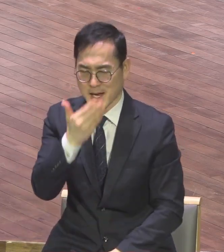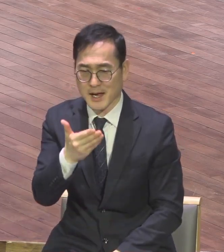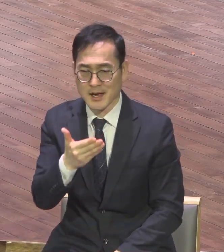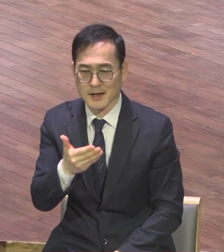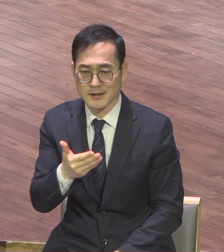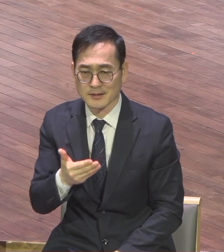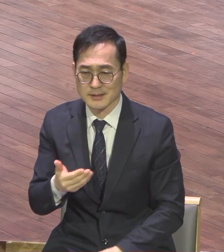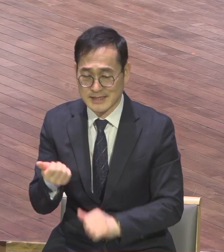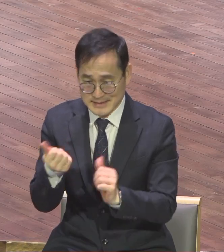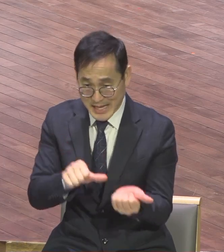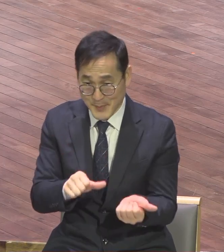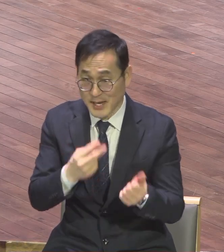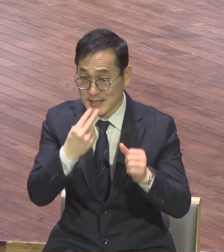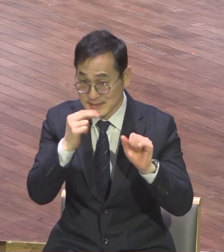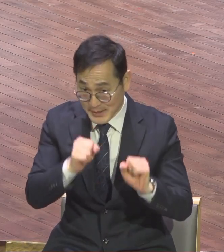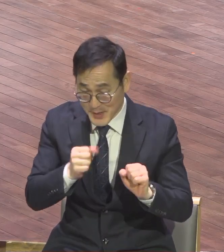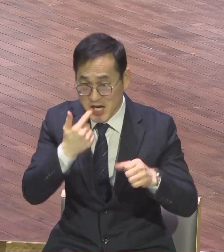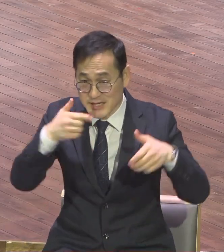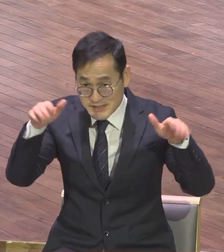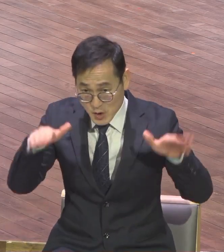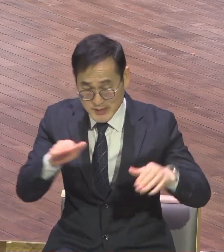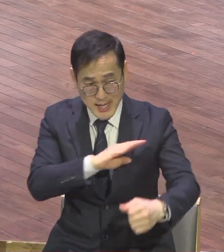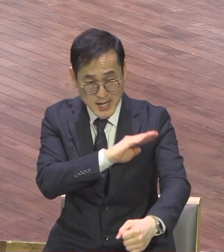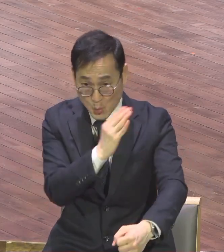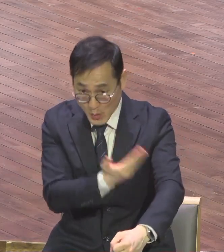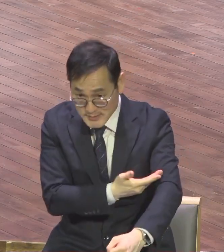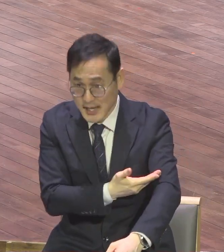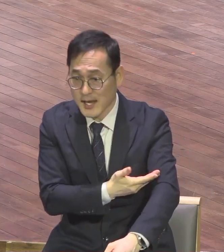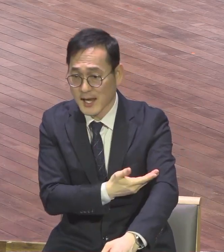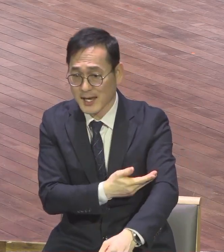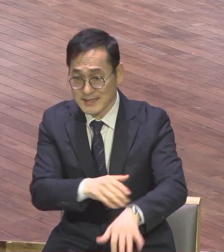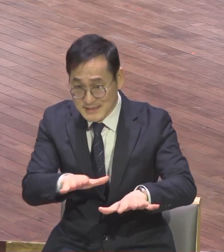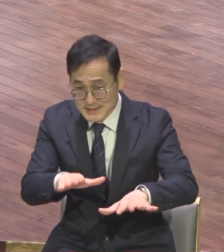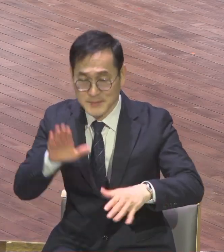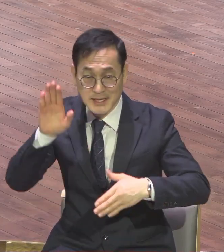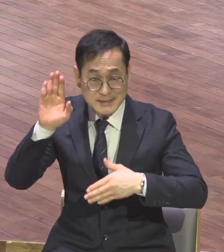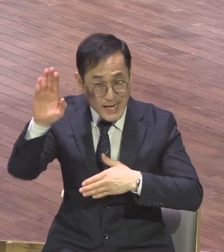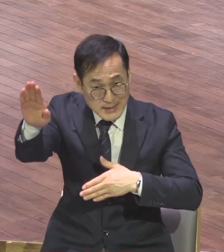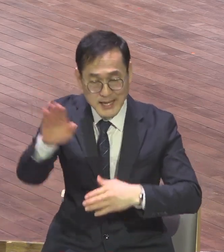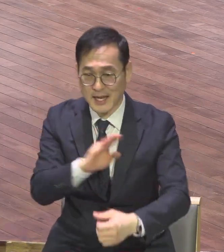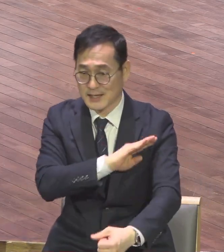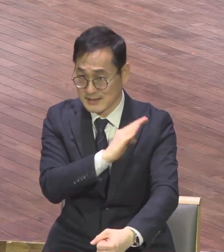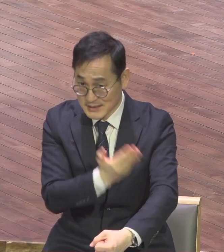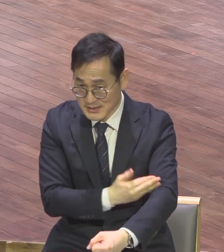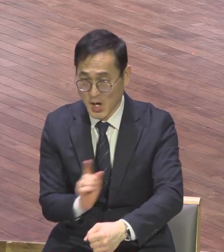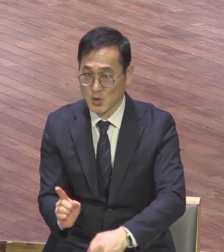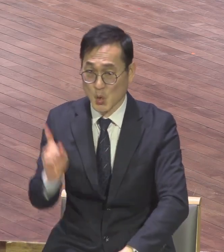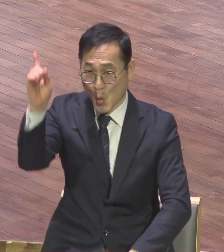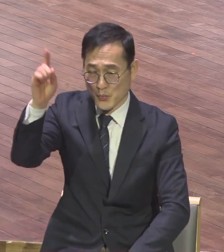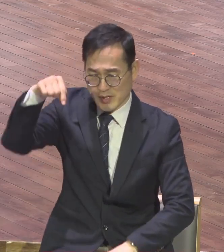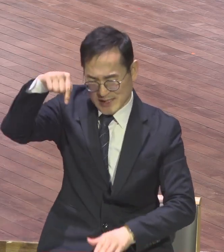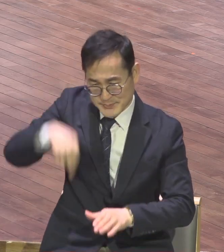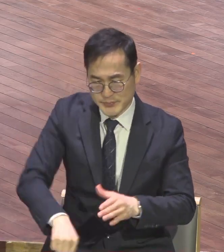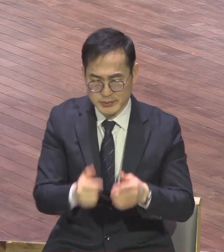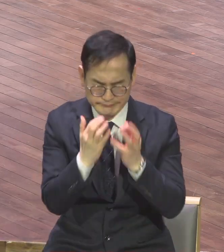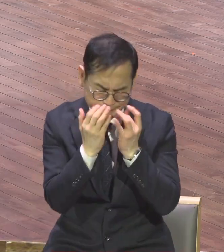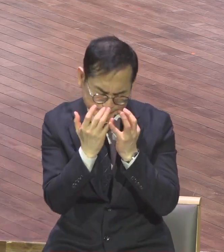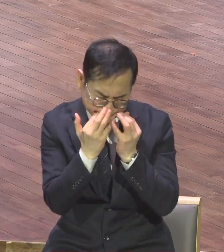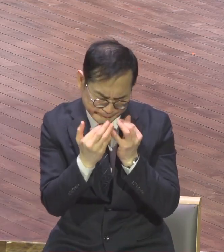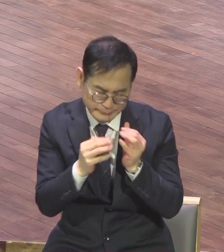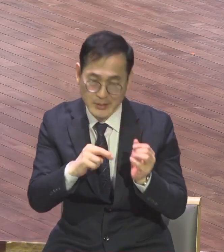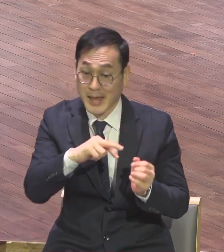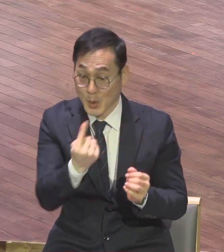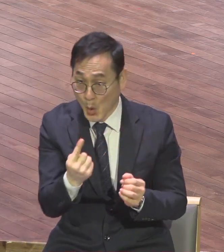확신하노니 사망이나 생명이나 천사들이나 권세자들이나 현재일이나 장래일이나 능력이나 높음이나 깊음이나 다른 어떤